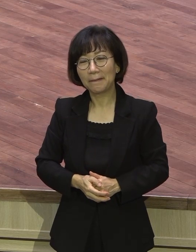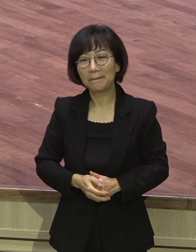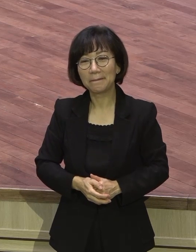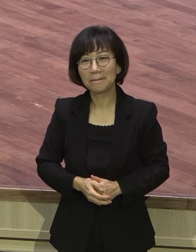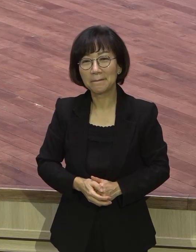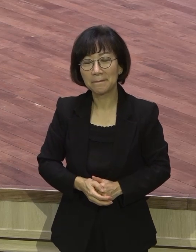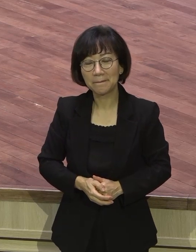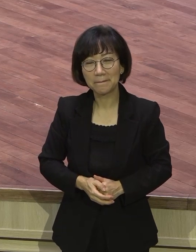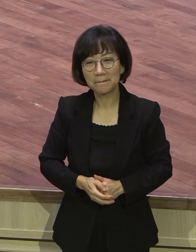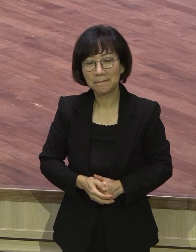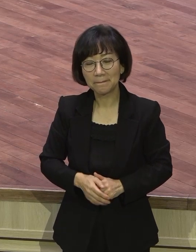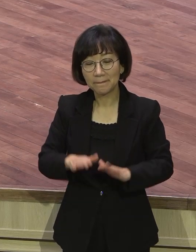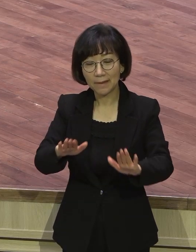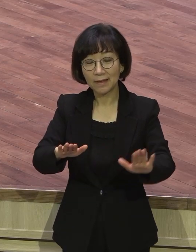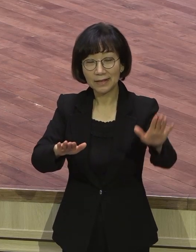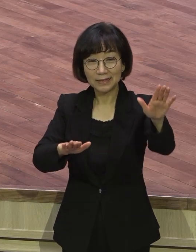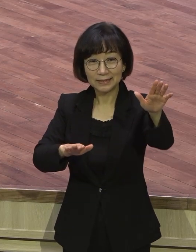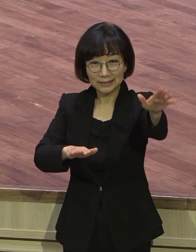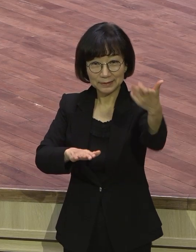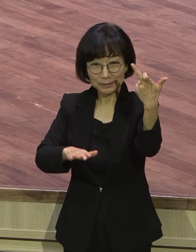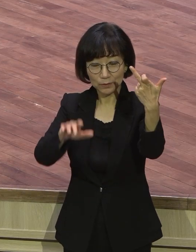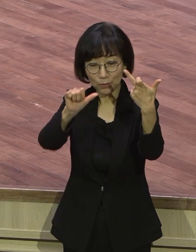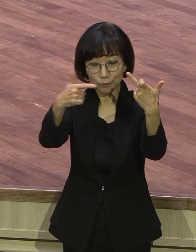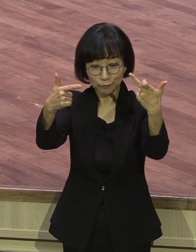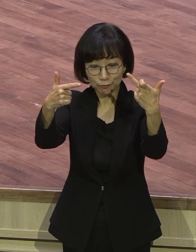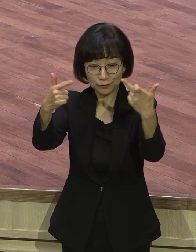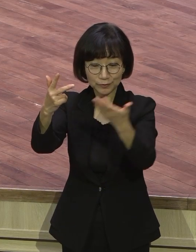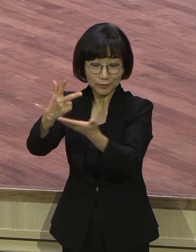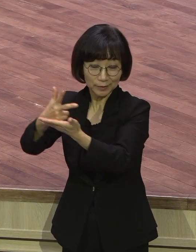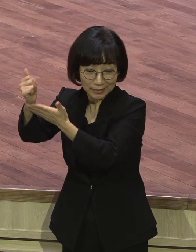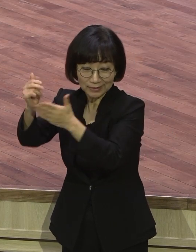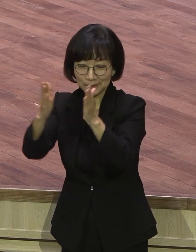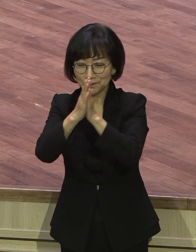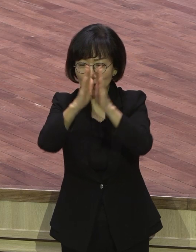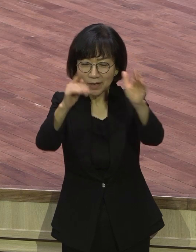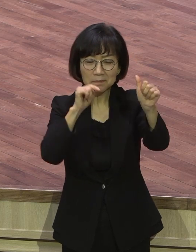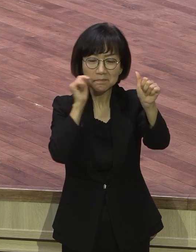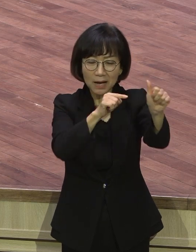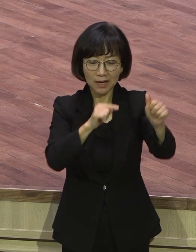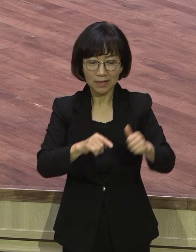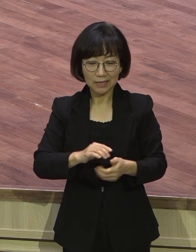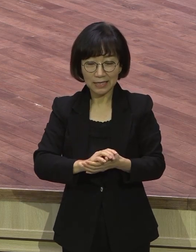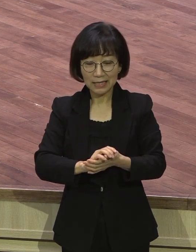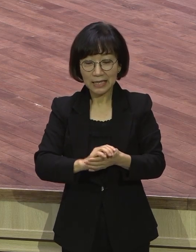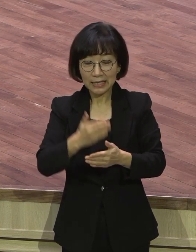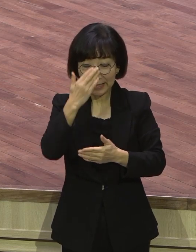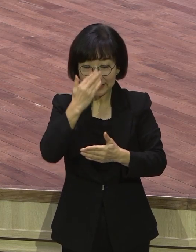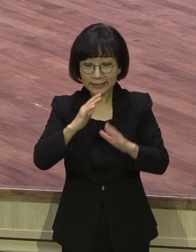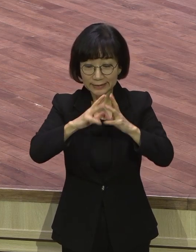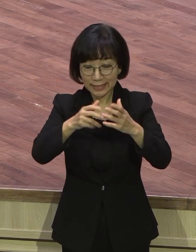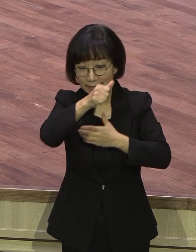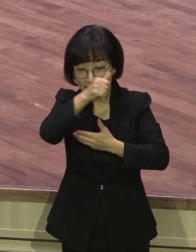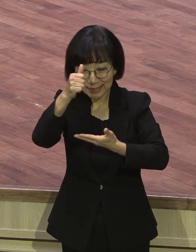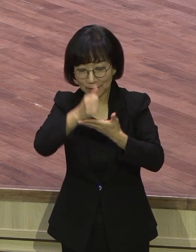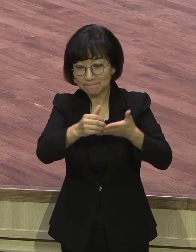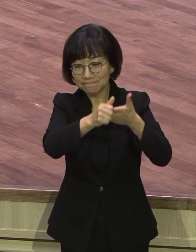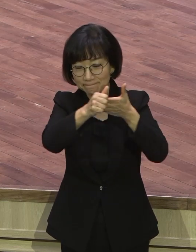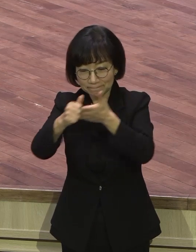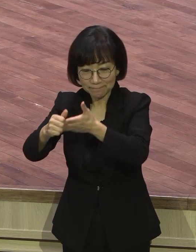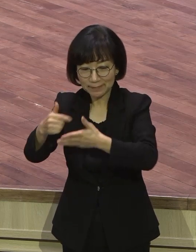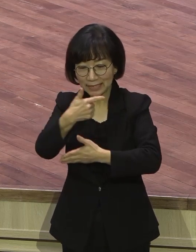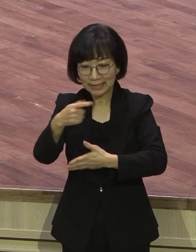5줄로 6줄로 봅니다 여호와께서 모세기 어르시되 백성 앞을 지나서 이스라엘 장로들을 데리고 날강을